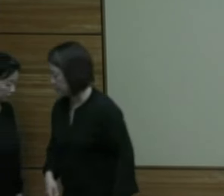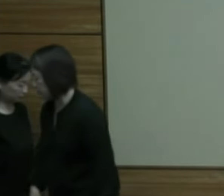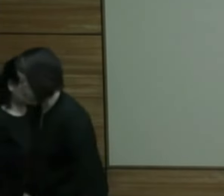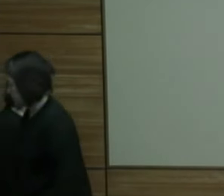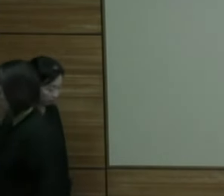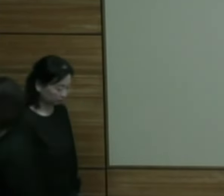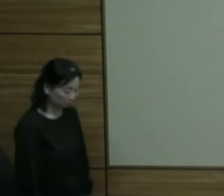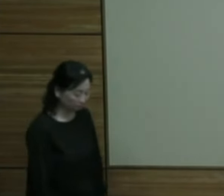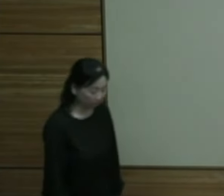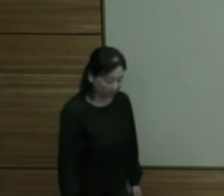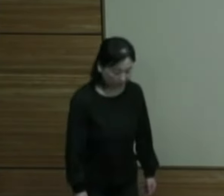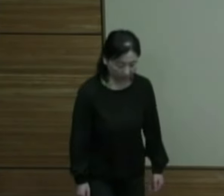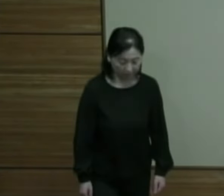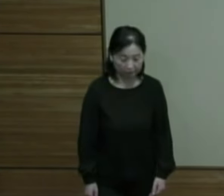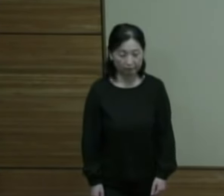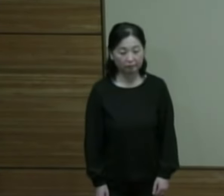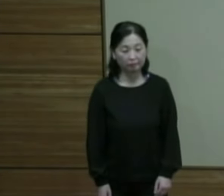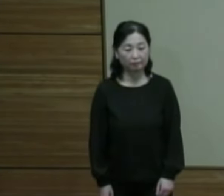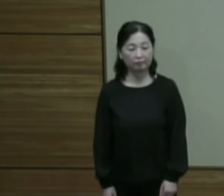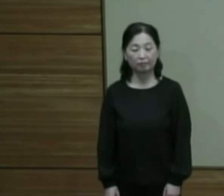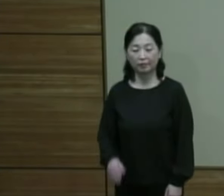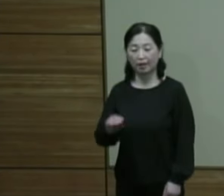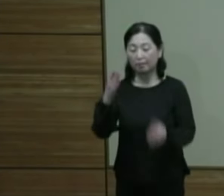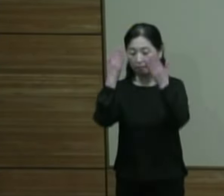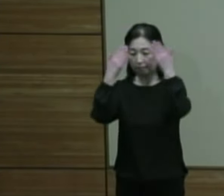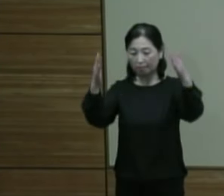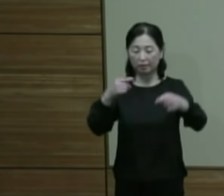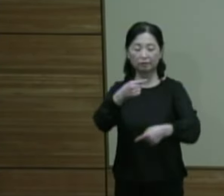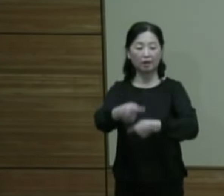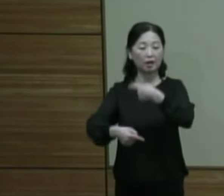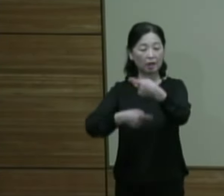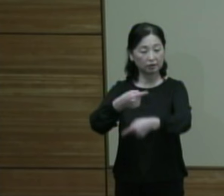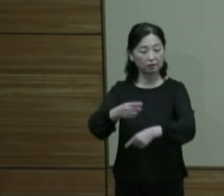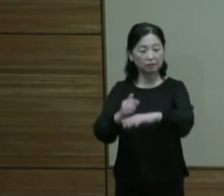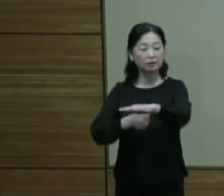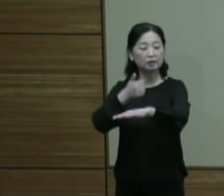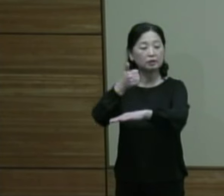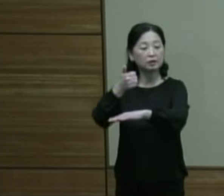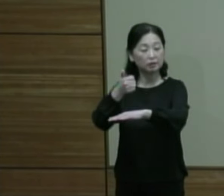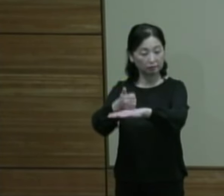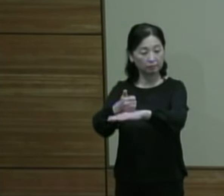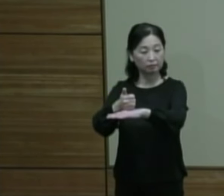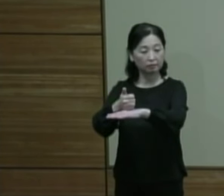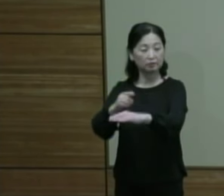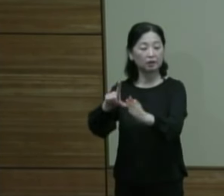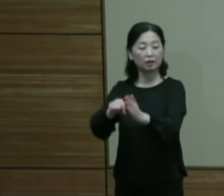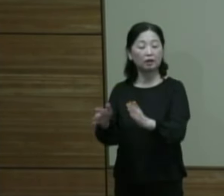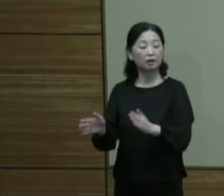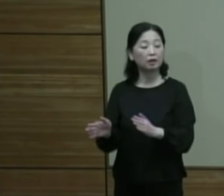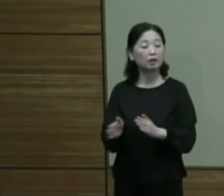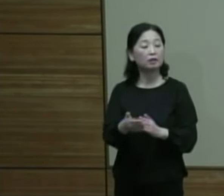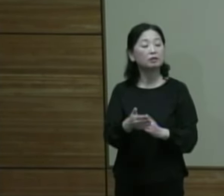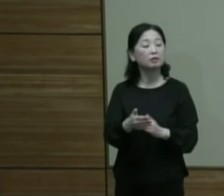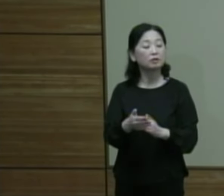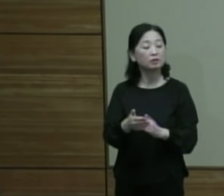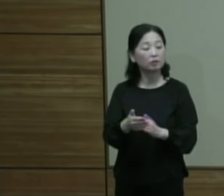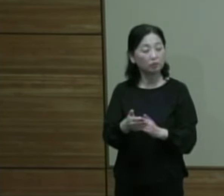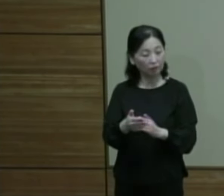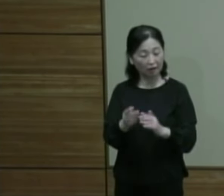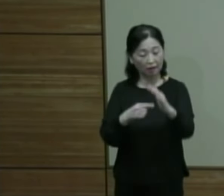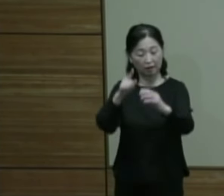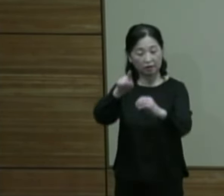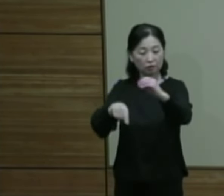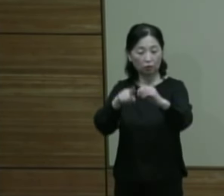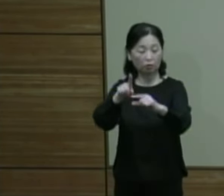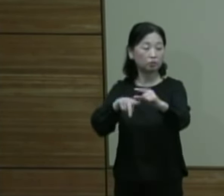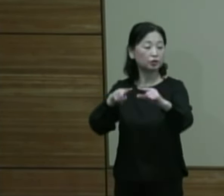毎日新聞の小牧です。万博の件なんですけど、知事就任当初から現場重視、地域振興局重視ということをおっし